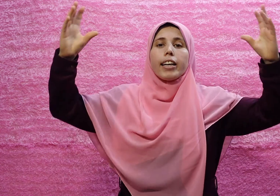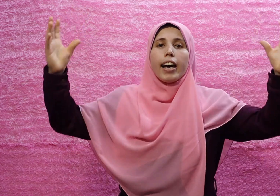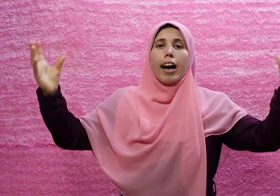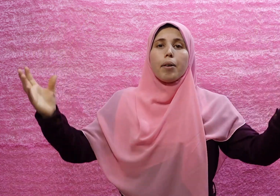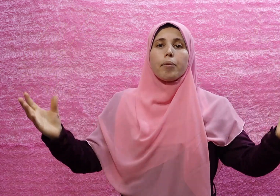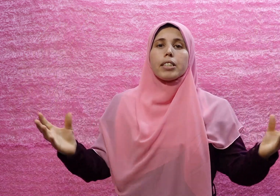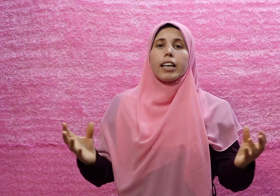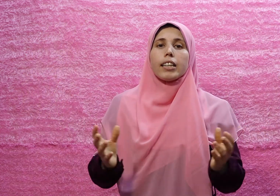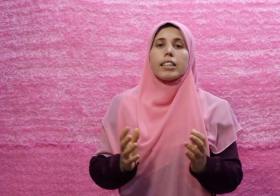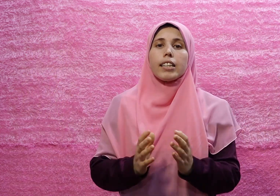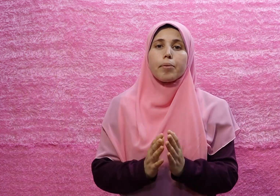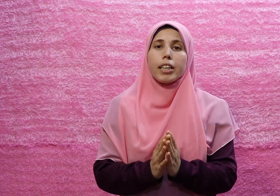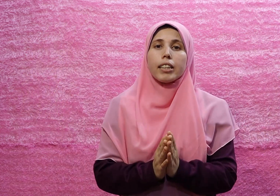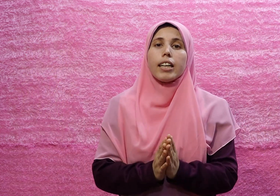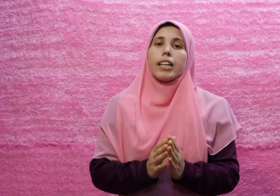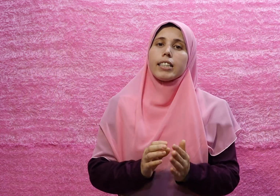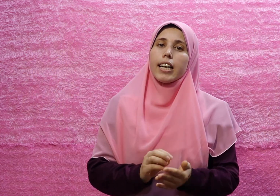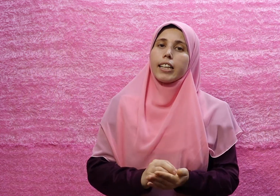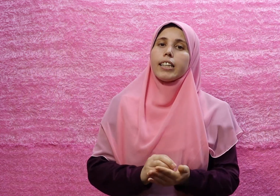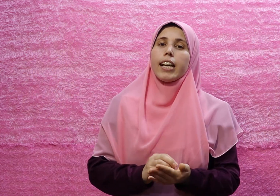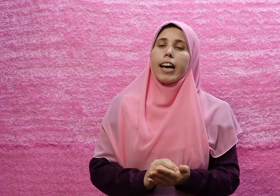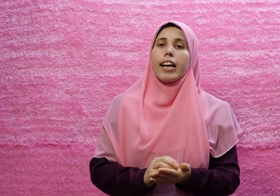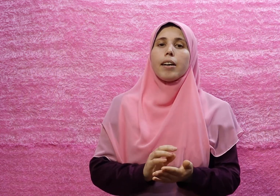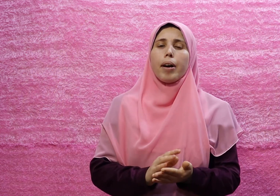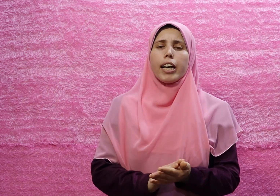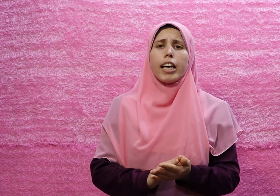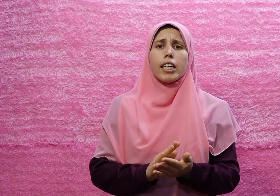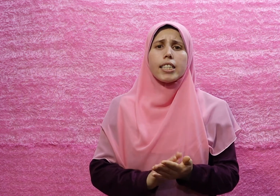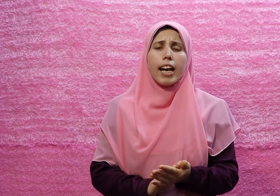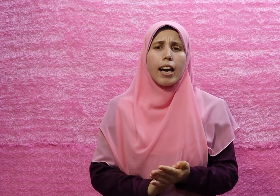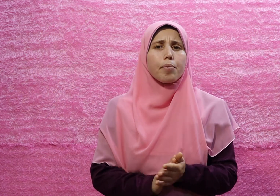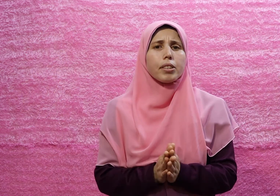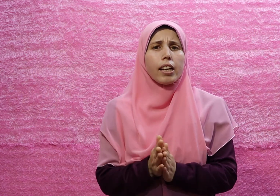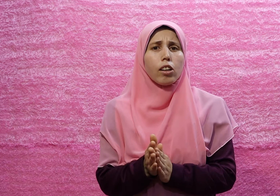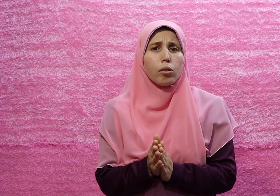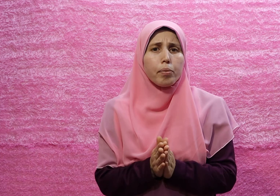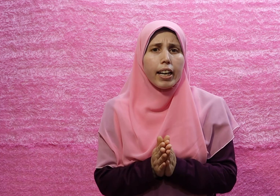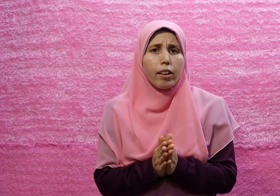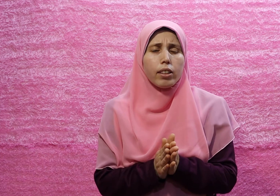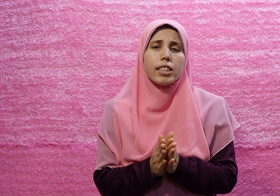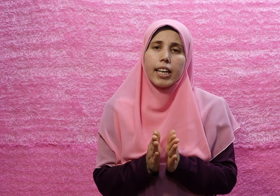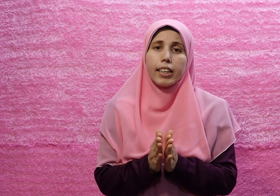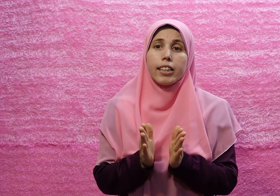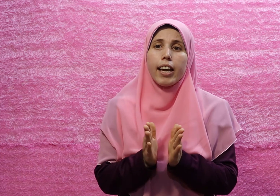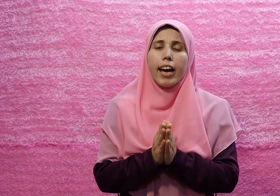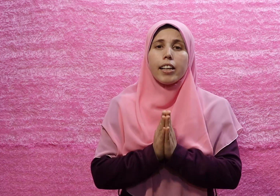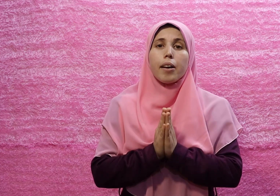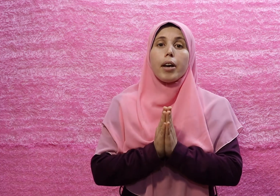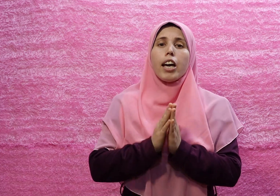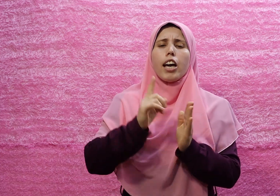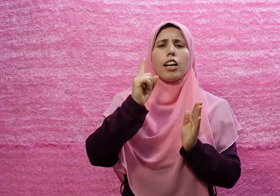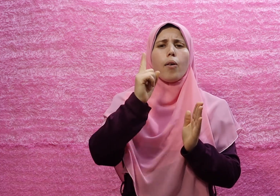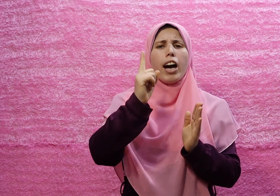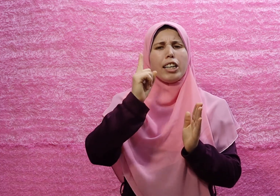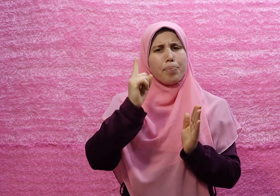يا حبايبي سجدت لمين؟ لسيدنا آدم عليه السلام. سجد لمين يا حبايبي؟ لسيدنا آدم. إلا واحد